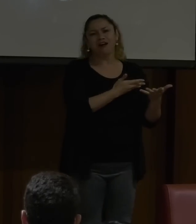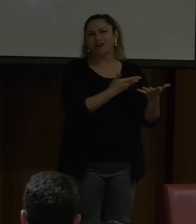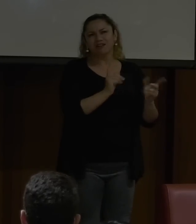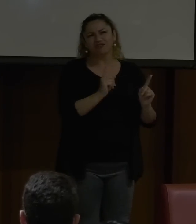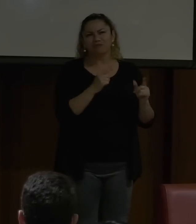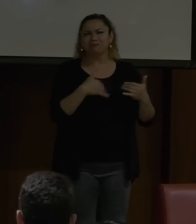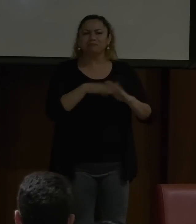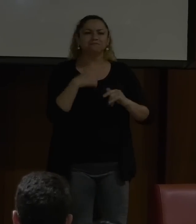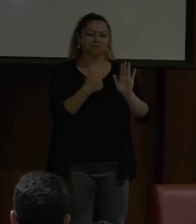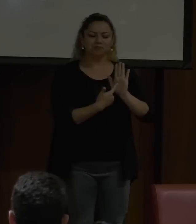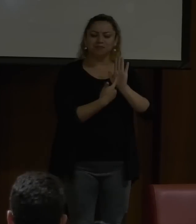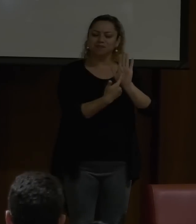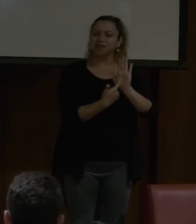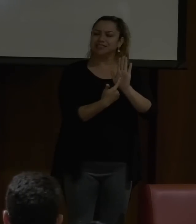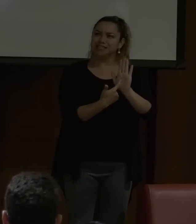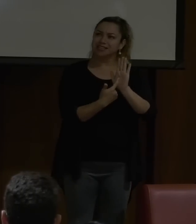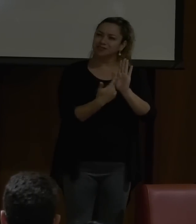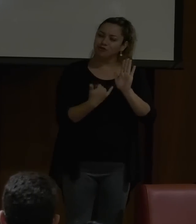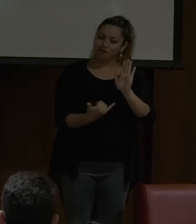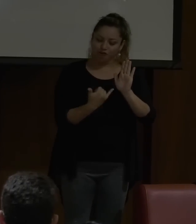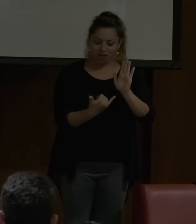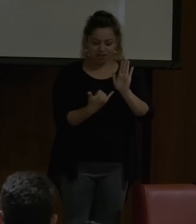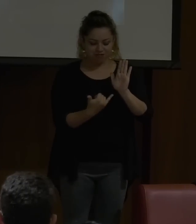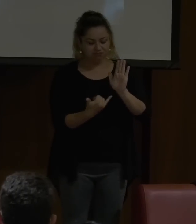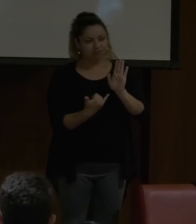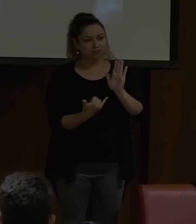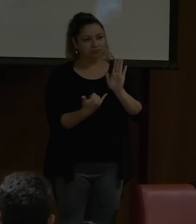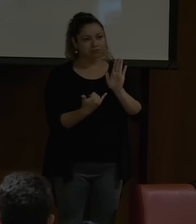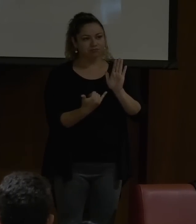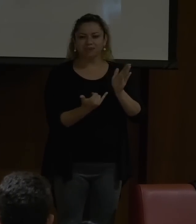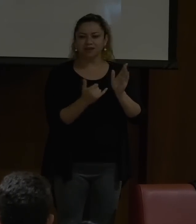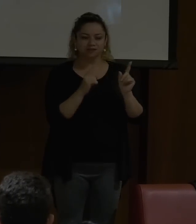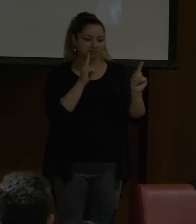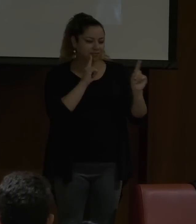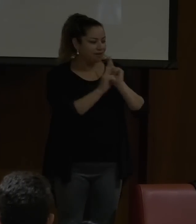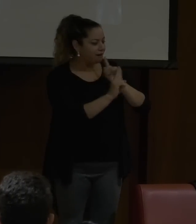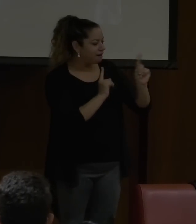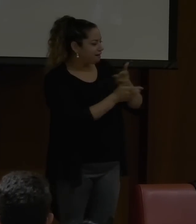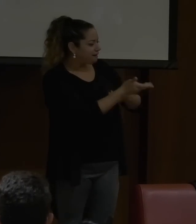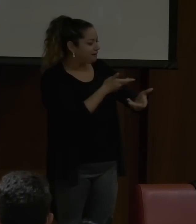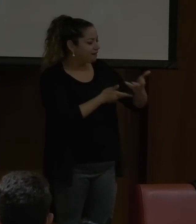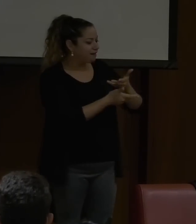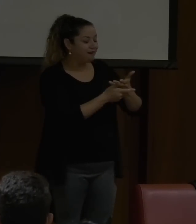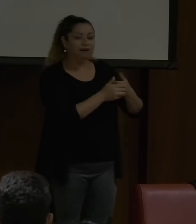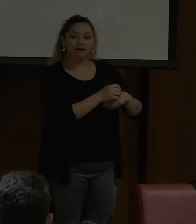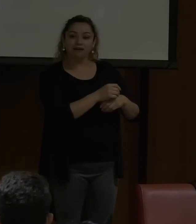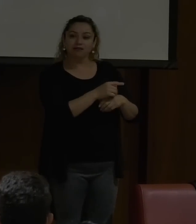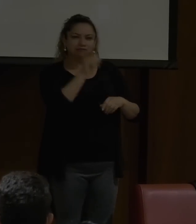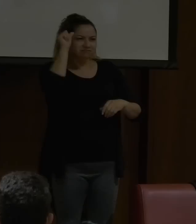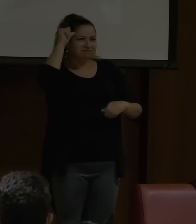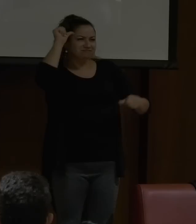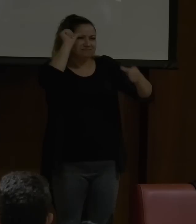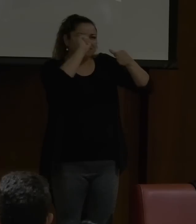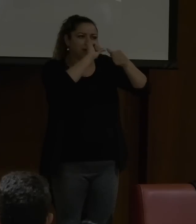presentación en la que vamos a hablar en conjunto de la obra de su padre, yo de